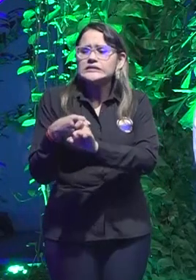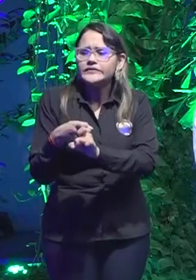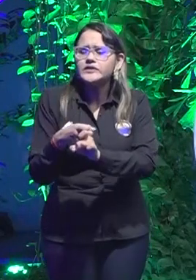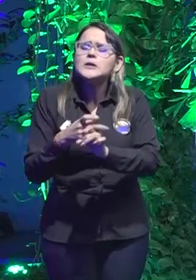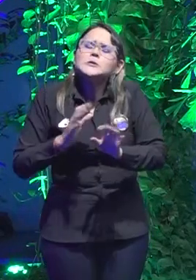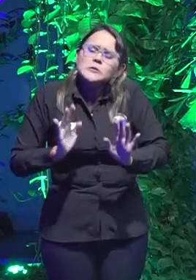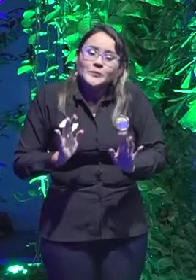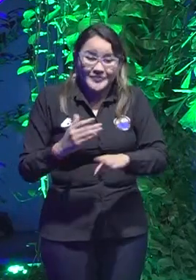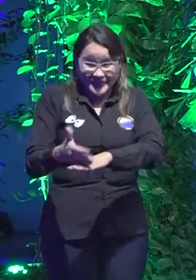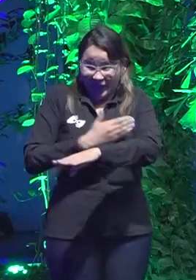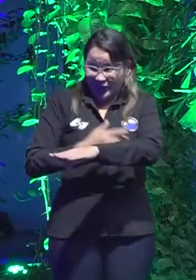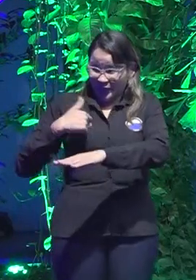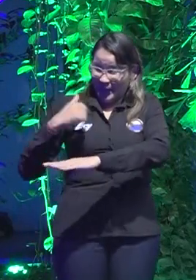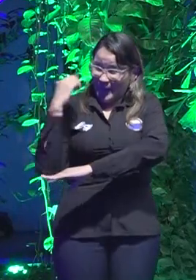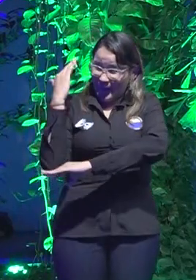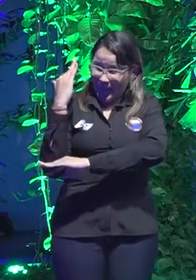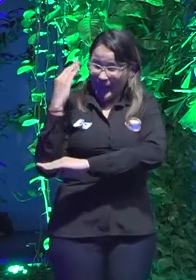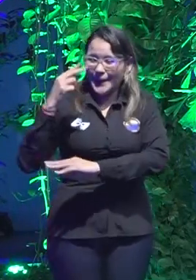Harvard,